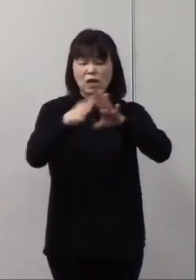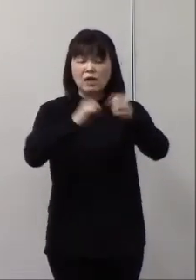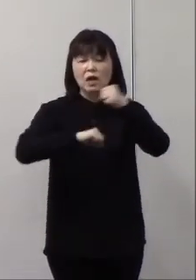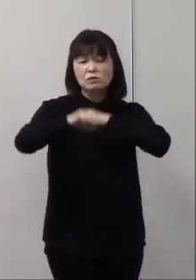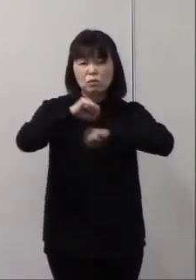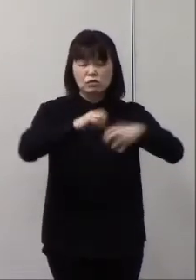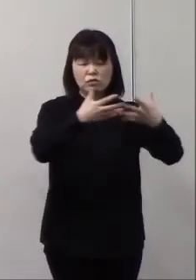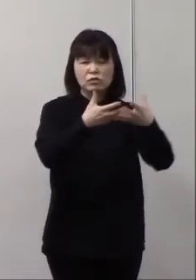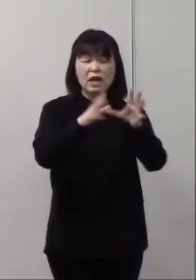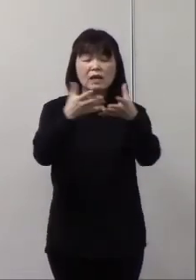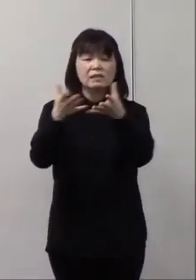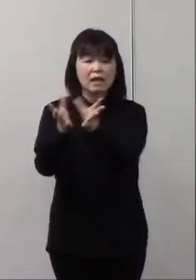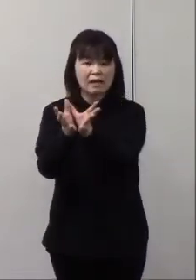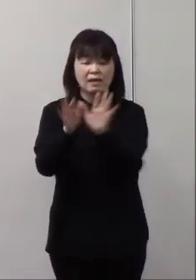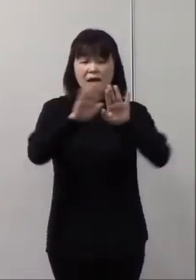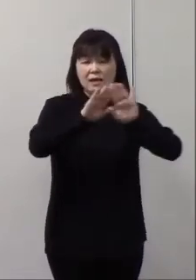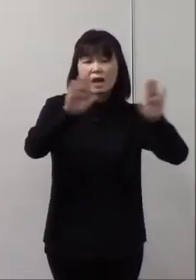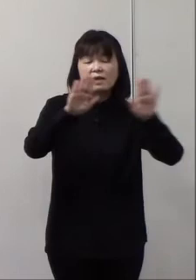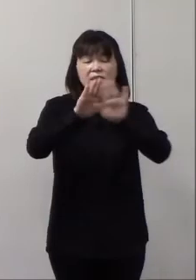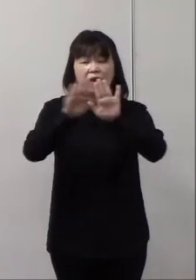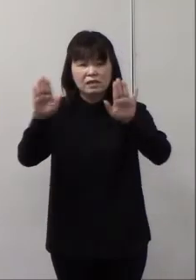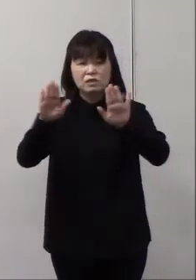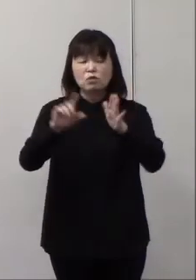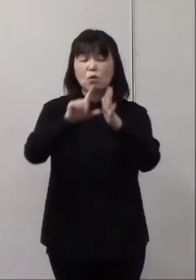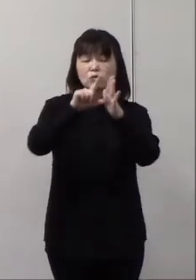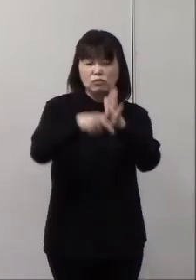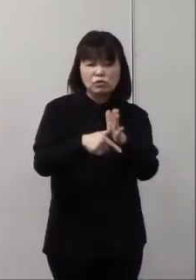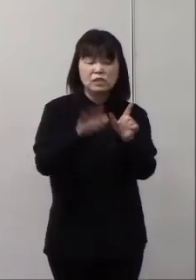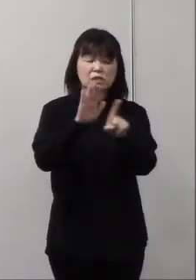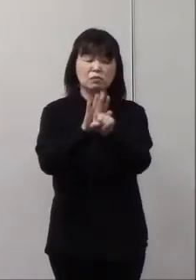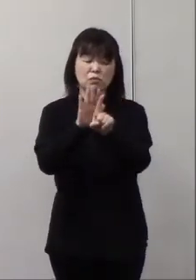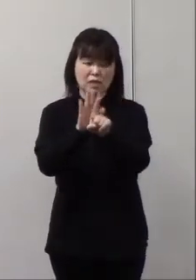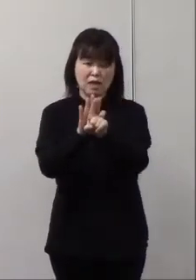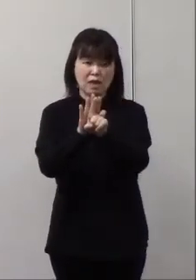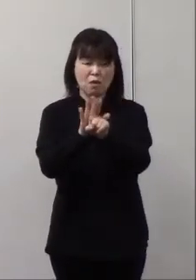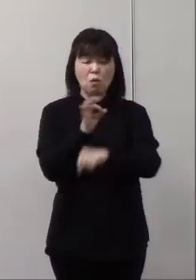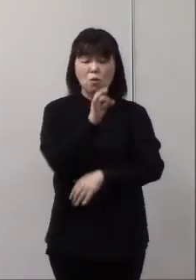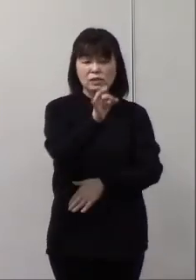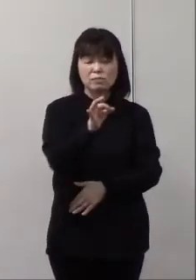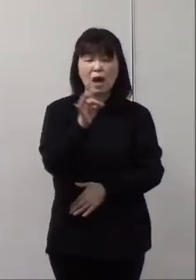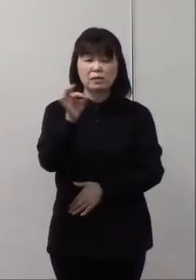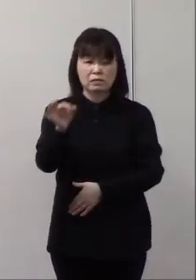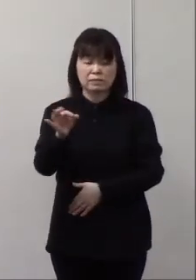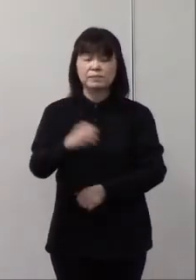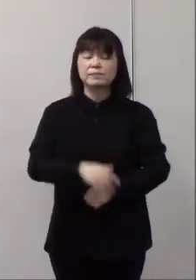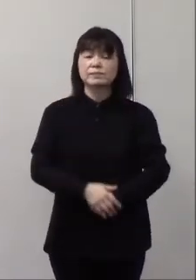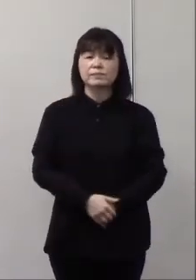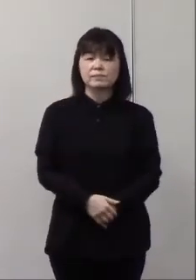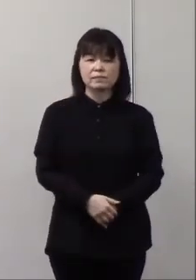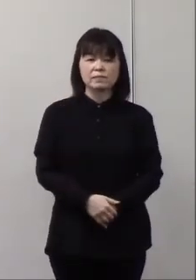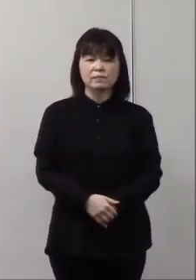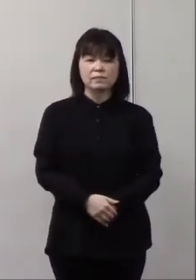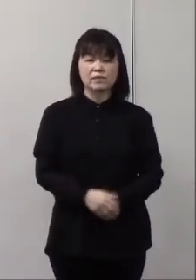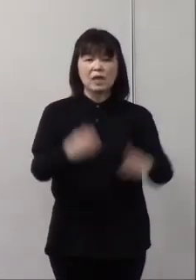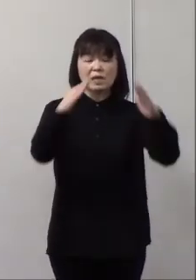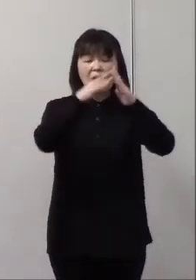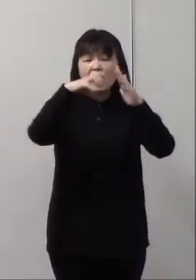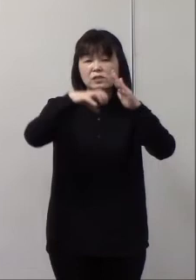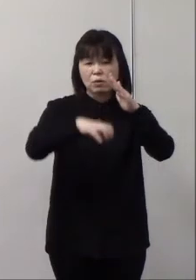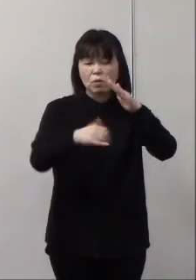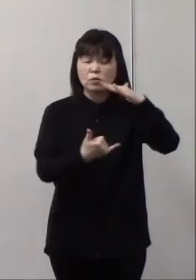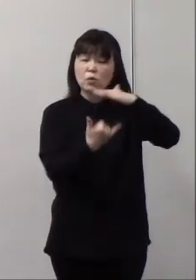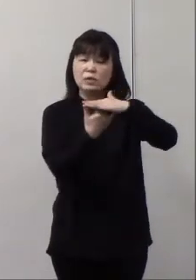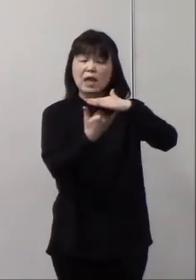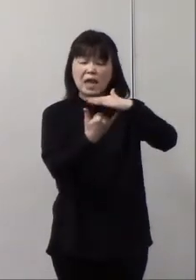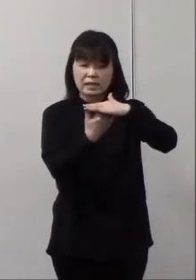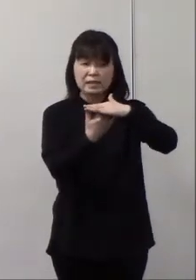開催される、まあ、少しでも後押しになるようにという意味でございますが、それぞれ会場の収容人員に